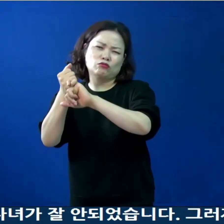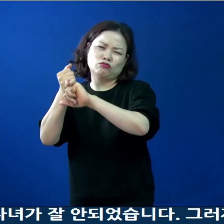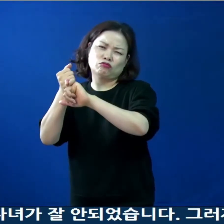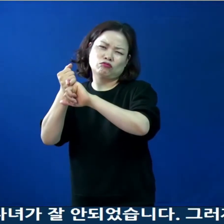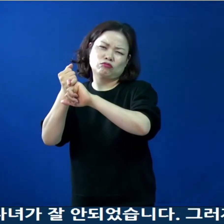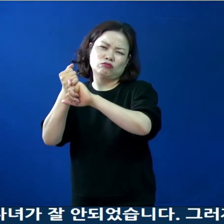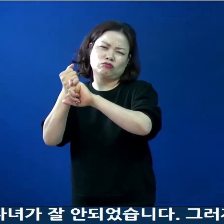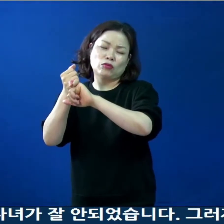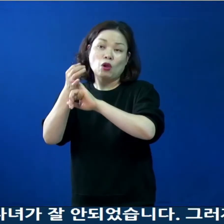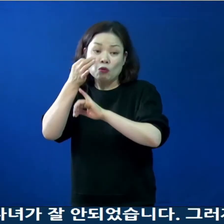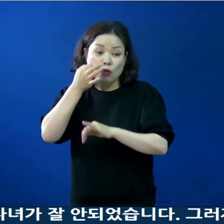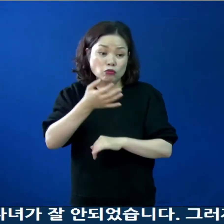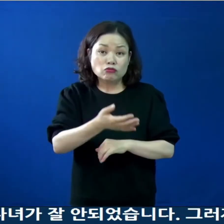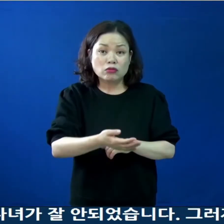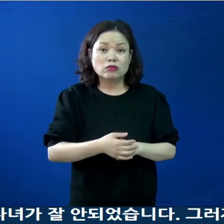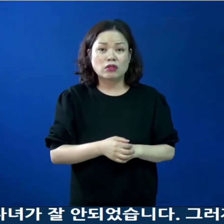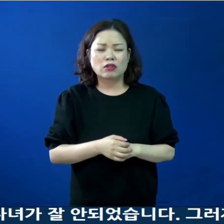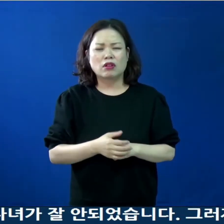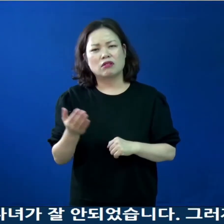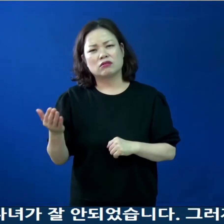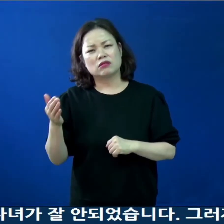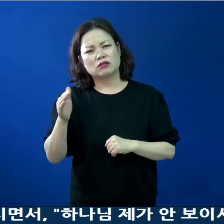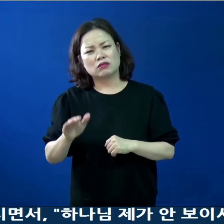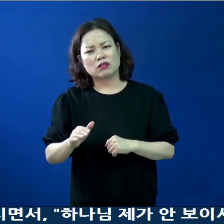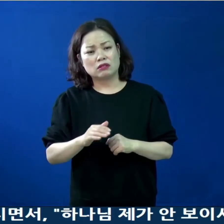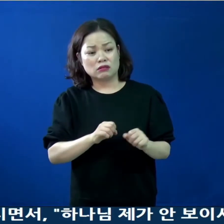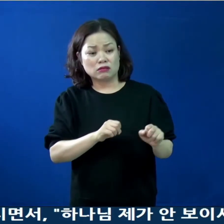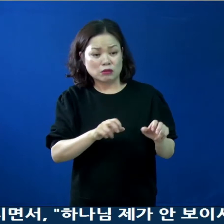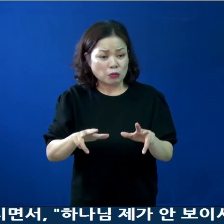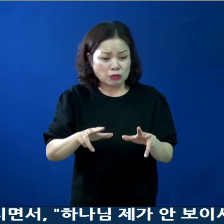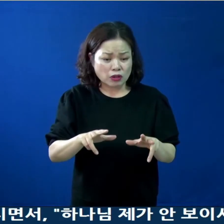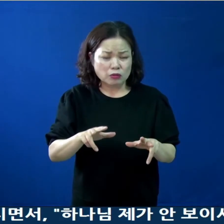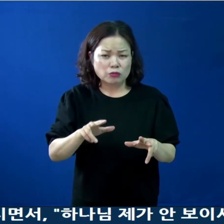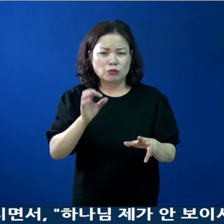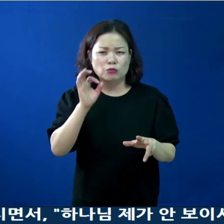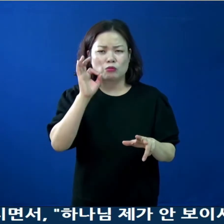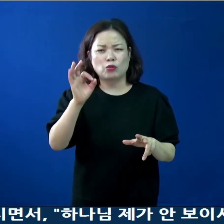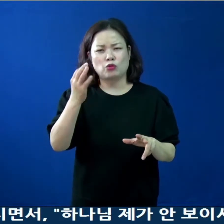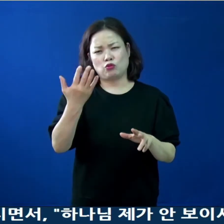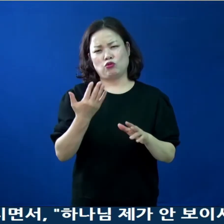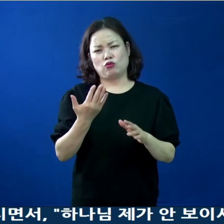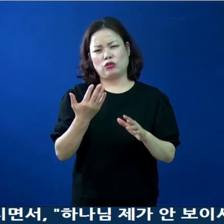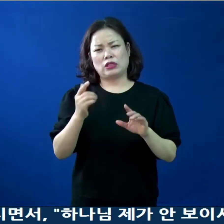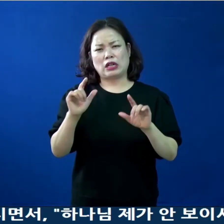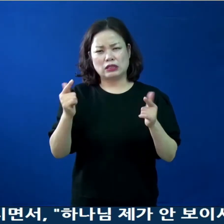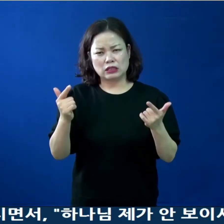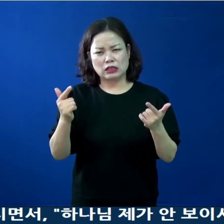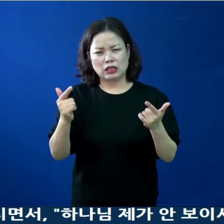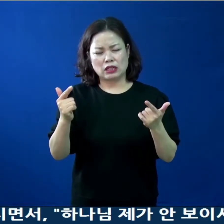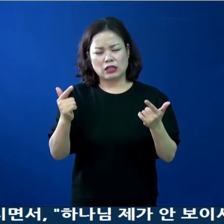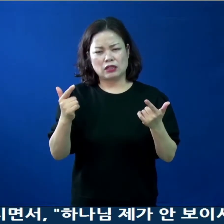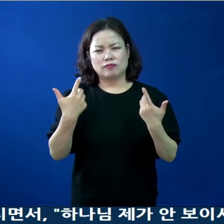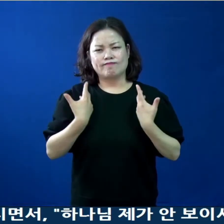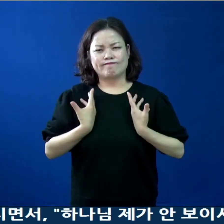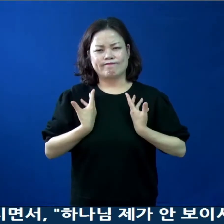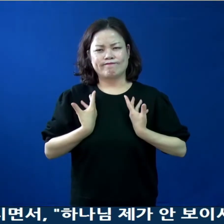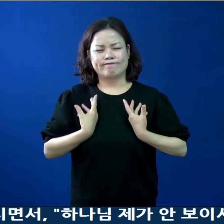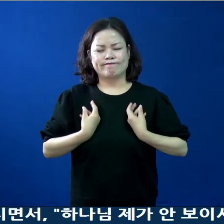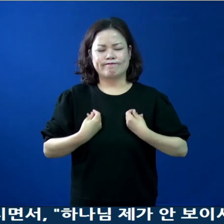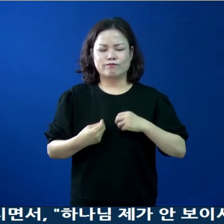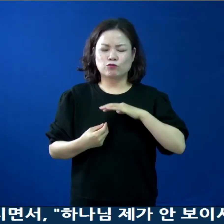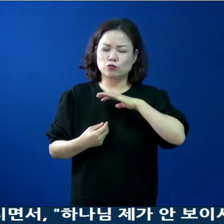하나님 그렇게 저에게 보여주셨잖아요. 했는데 당장 그게 안 될 때 오는 그 낙심들,